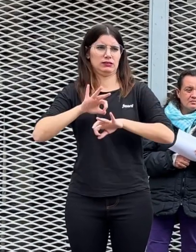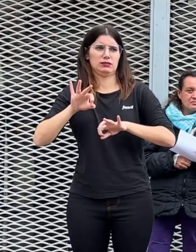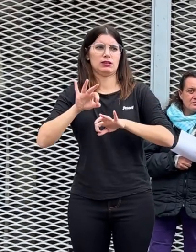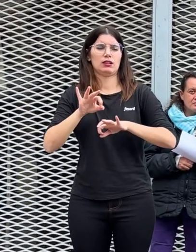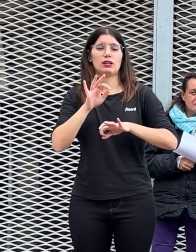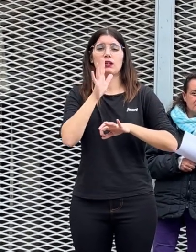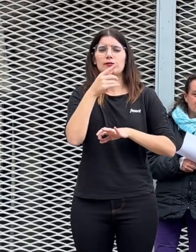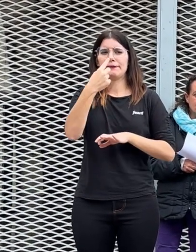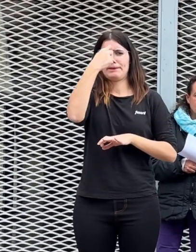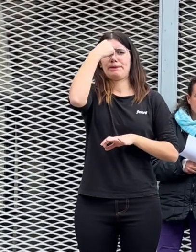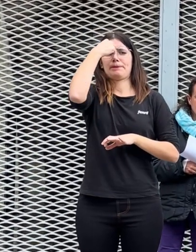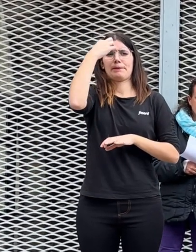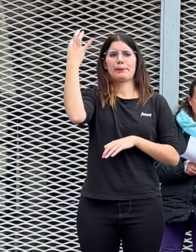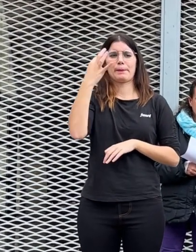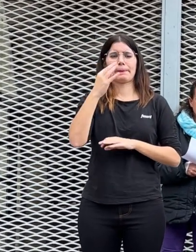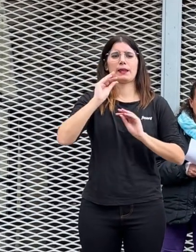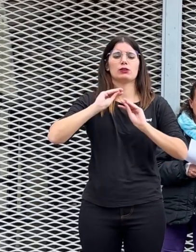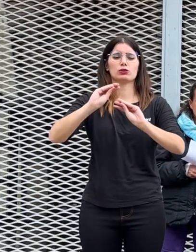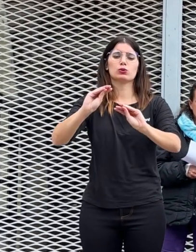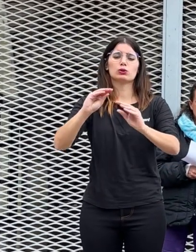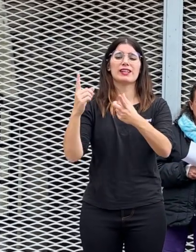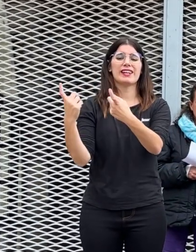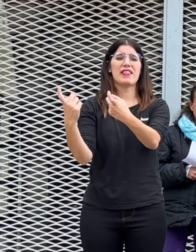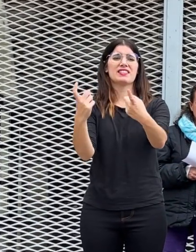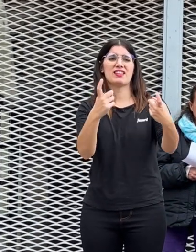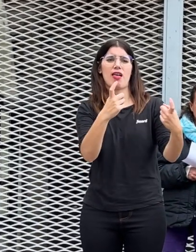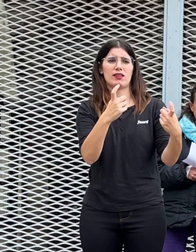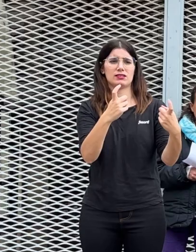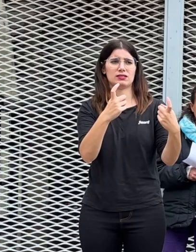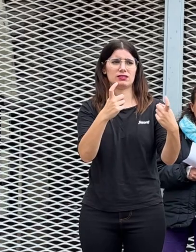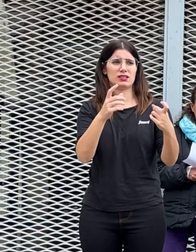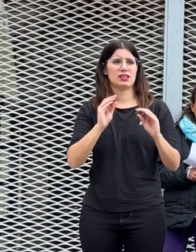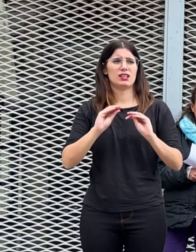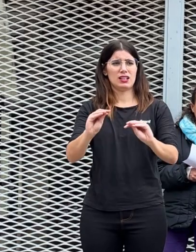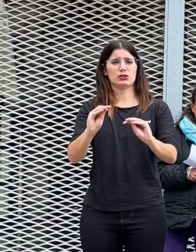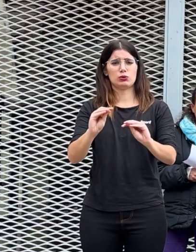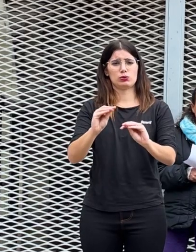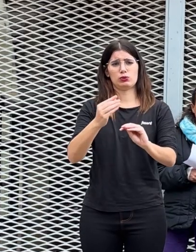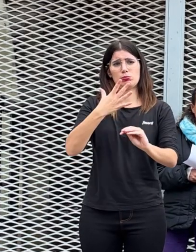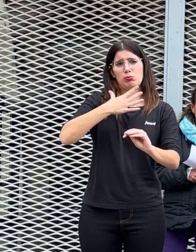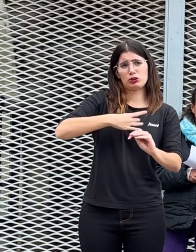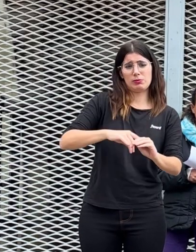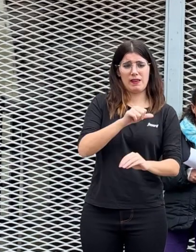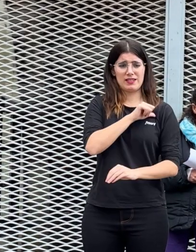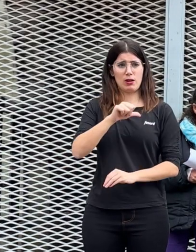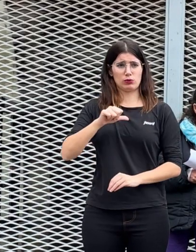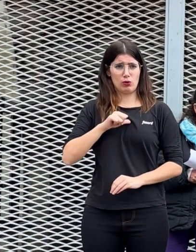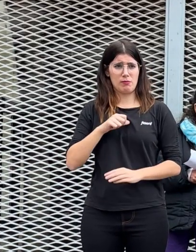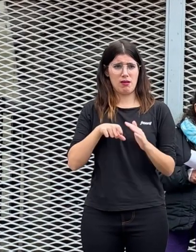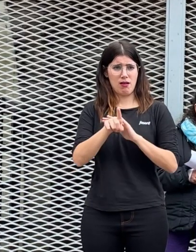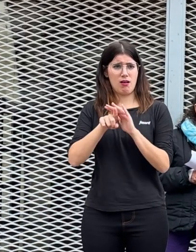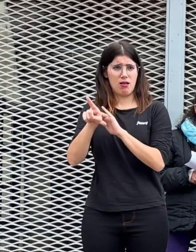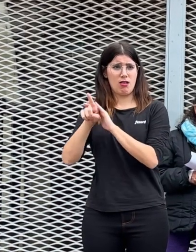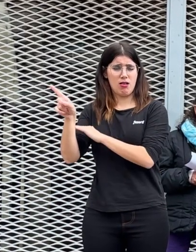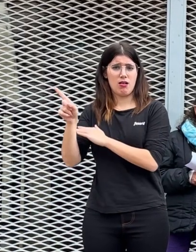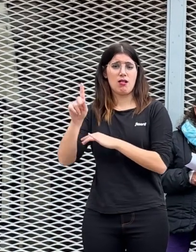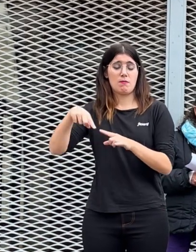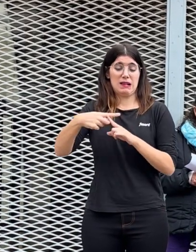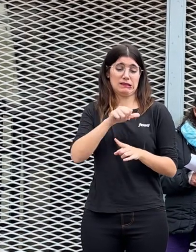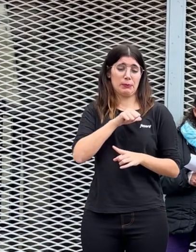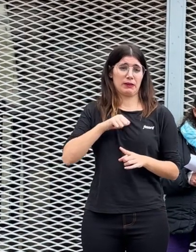teniendo en cuenta sus necesidades y posibilidades de autonomía y